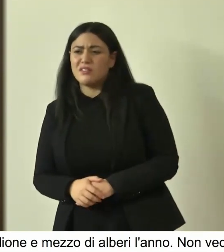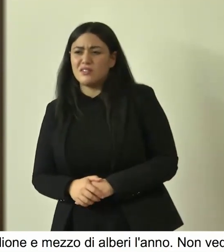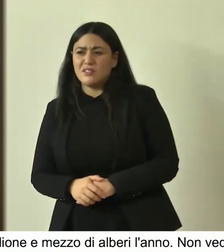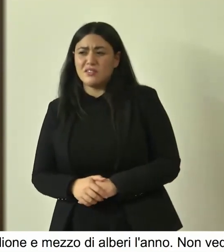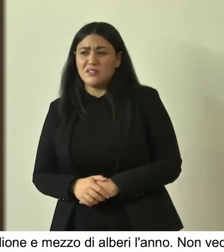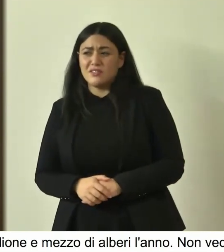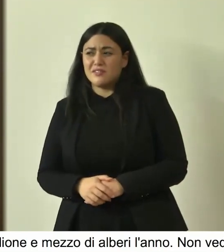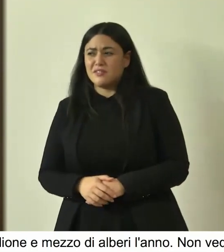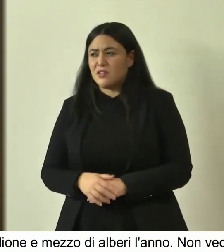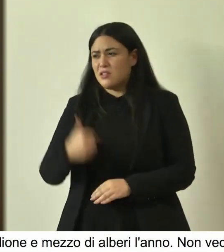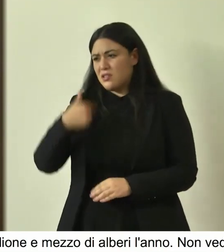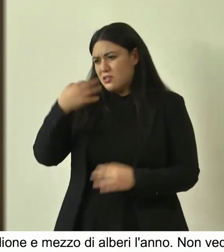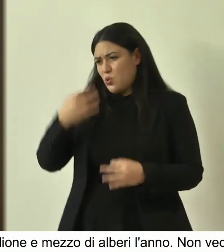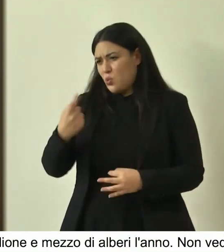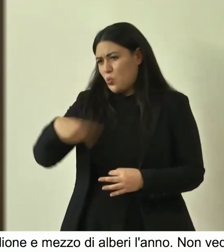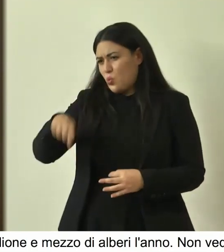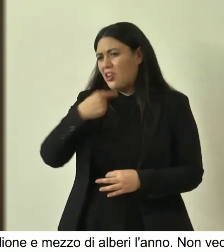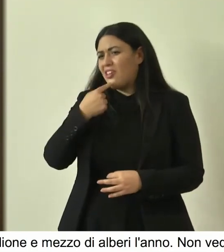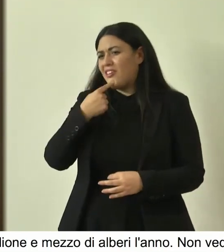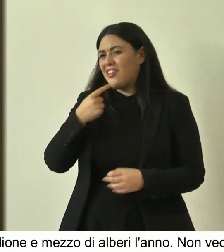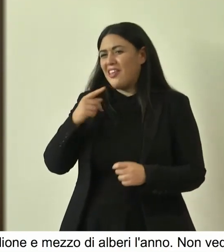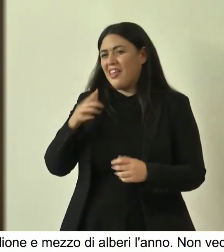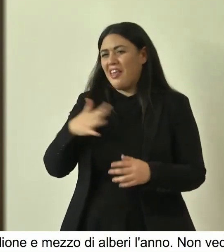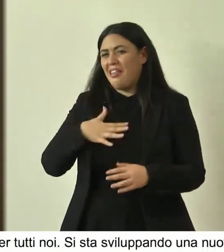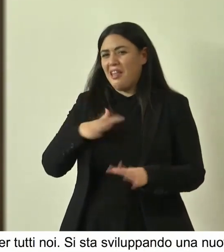hanno la mia età, si siano accorti che